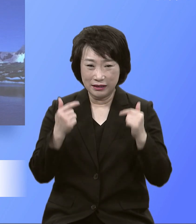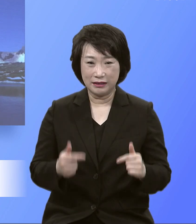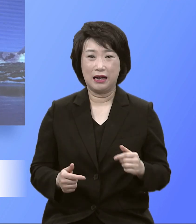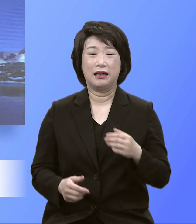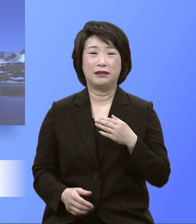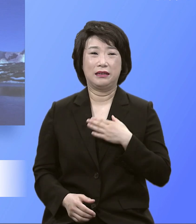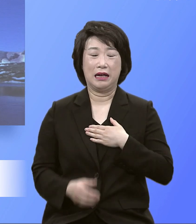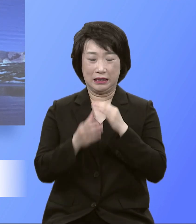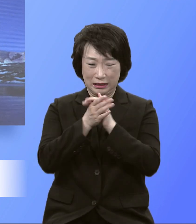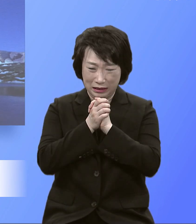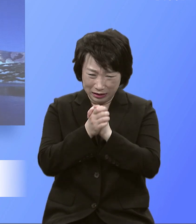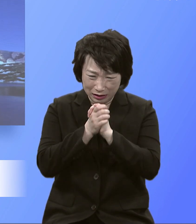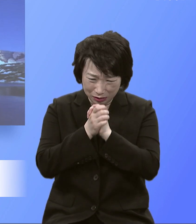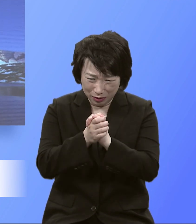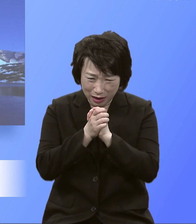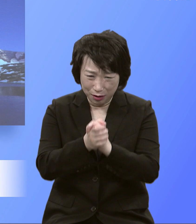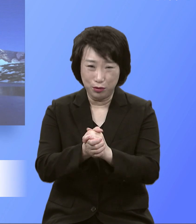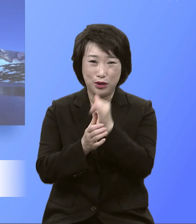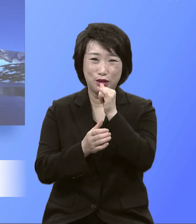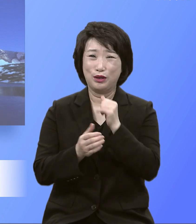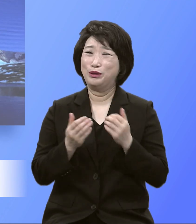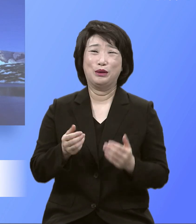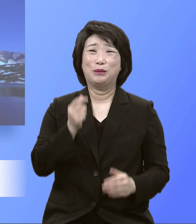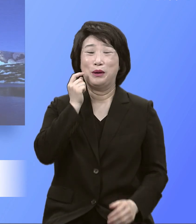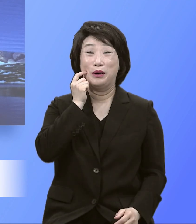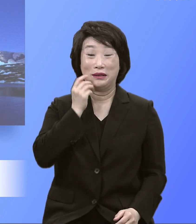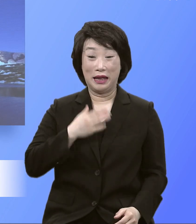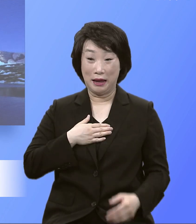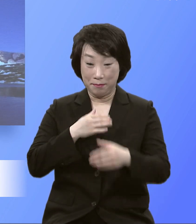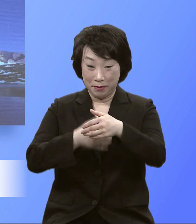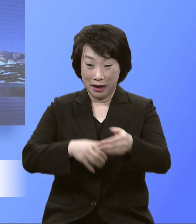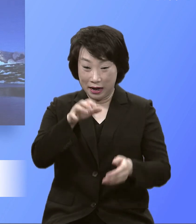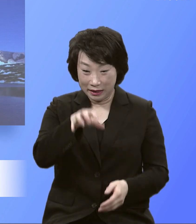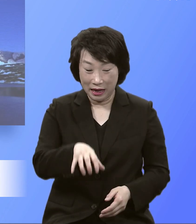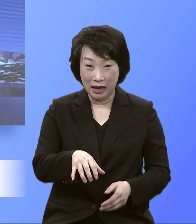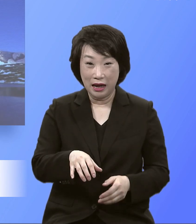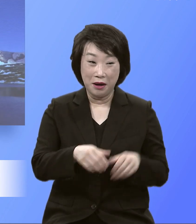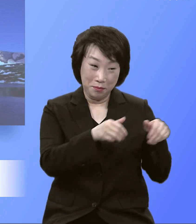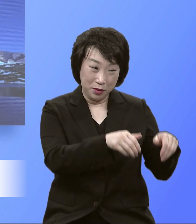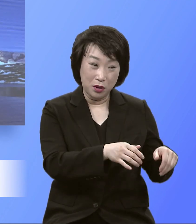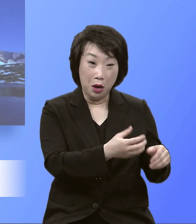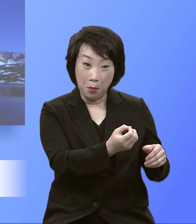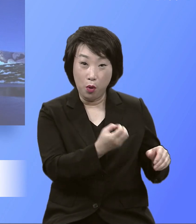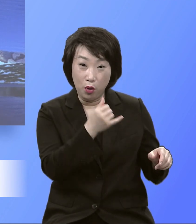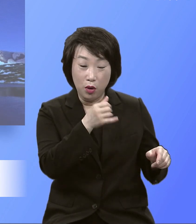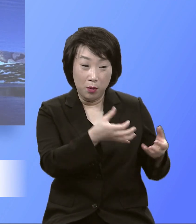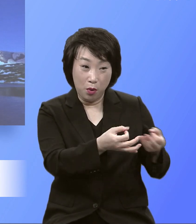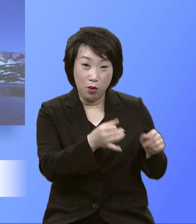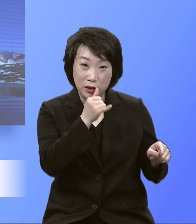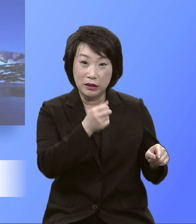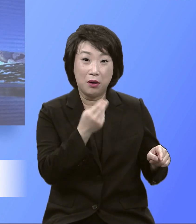항상 기도를 쉬지 않아요. 제 방에서도 내 방 사람들이 보는지 모르지만요.